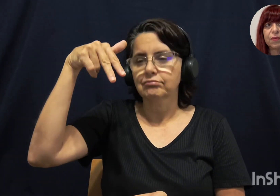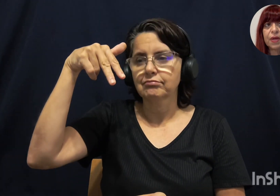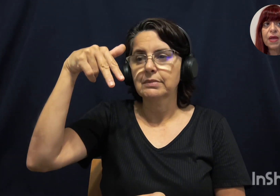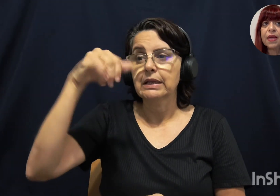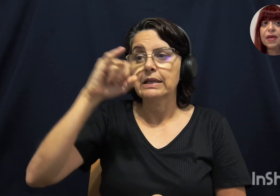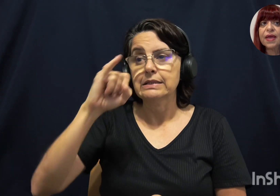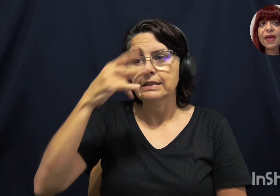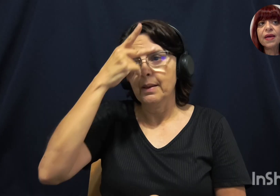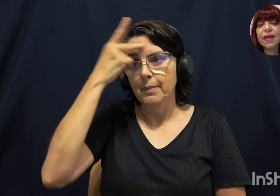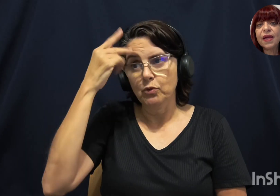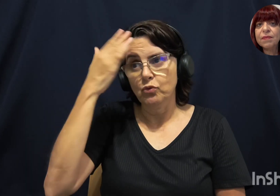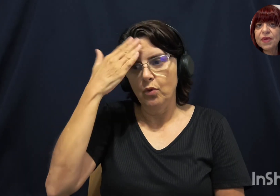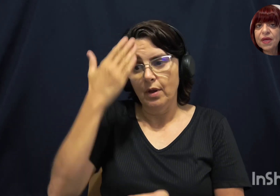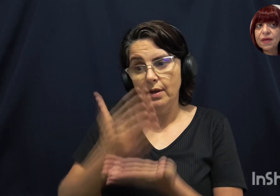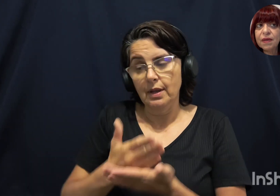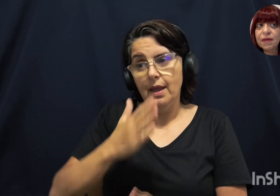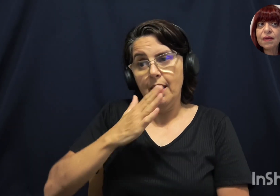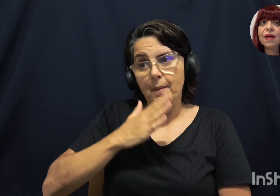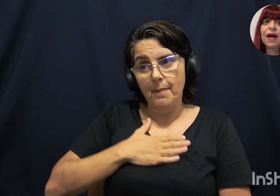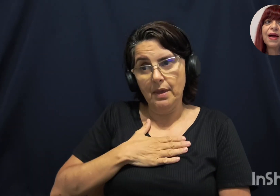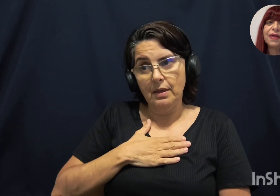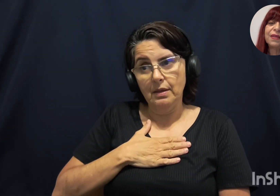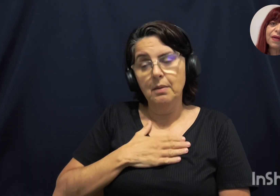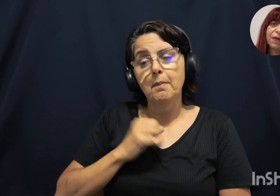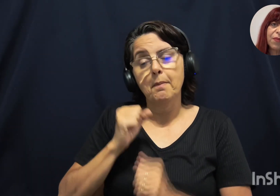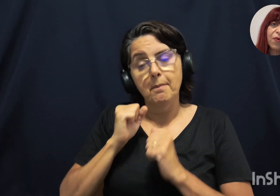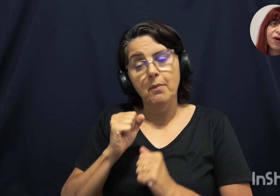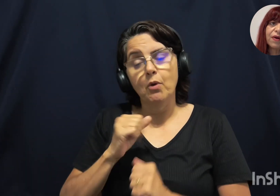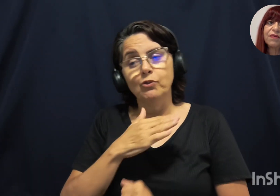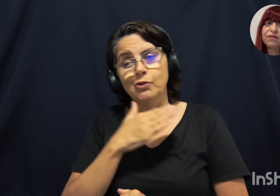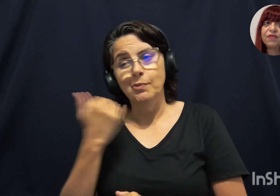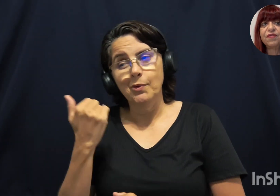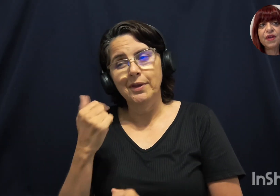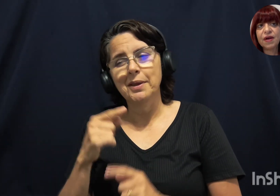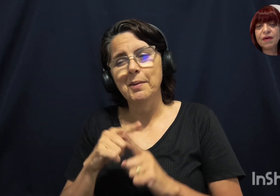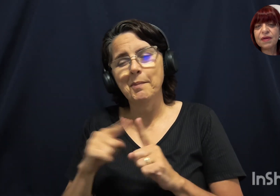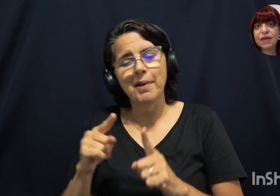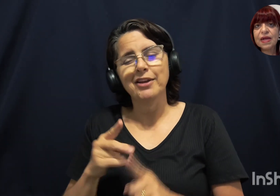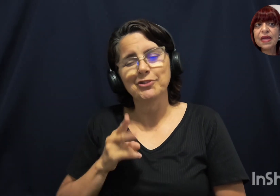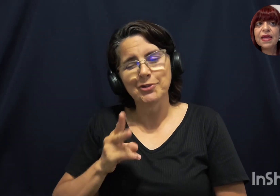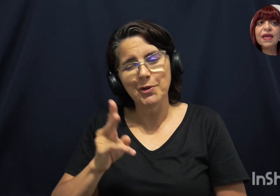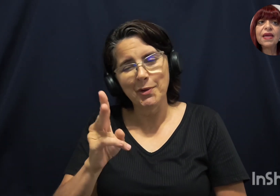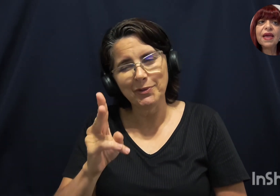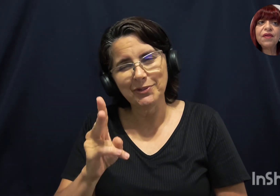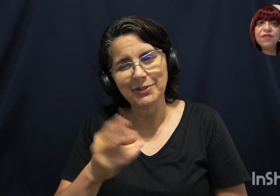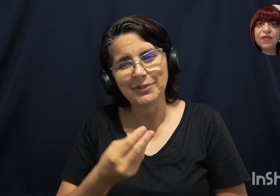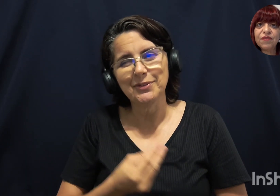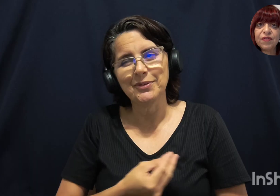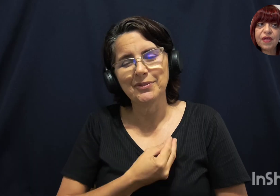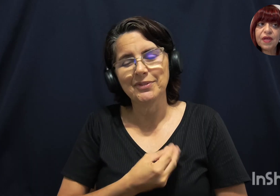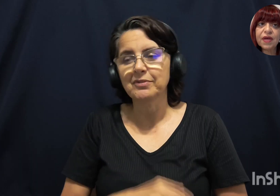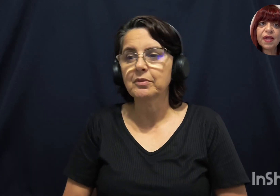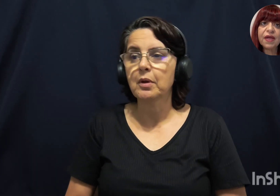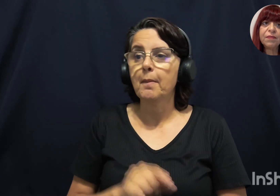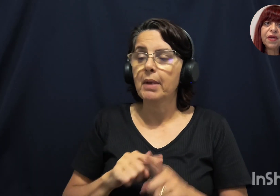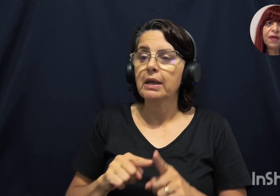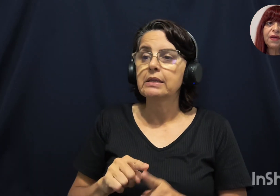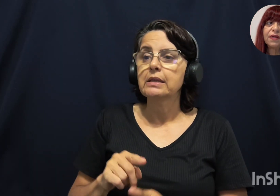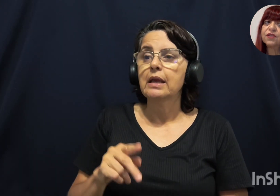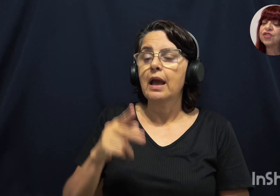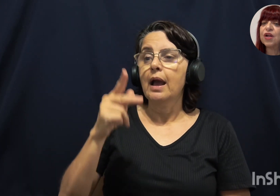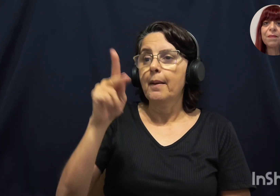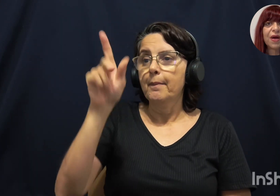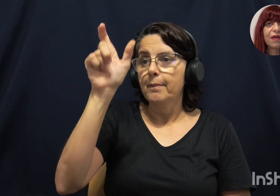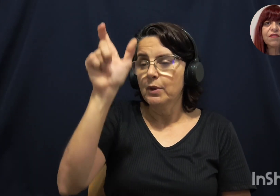ressurreição. Quem crê em mim, ainda que morra, viverá. E quem vive e crê em